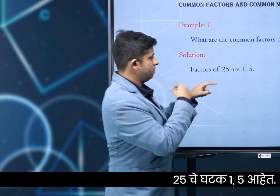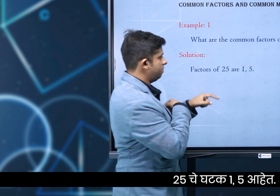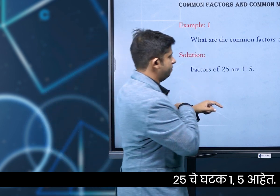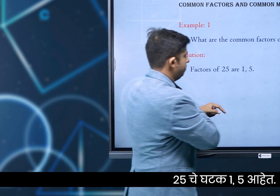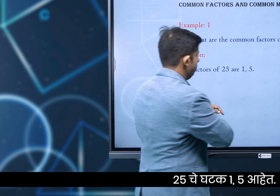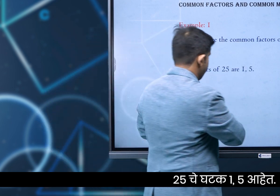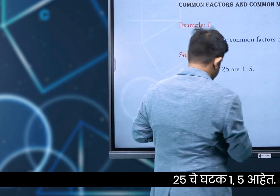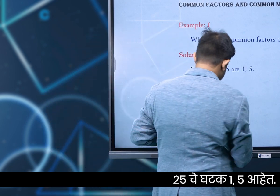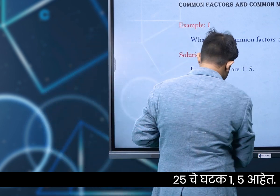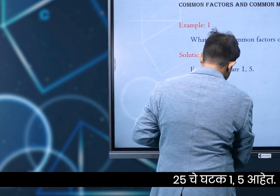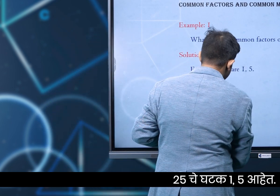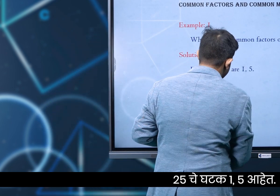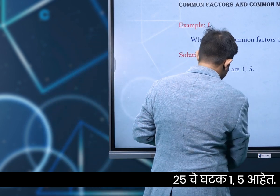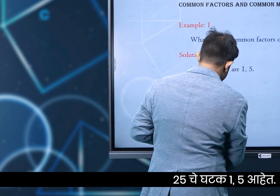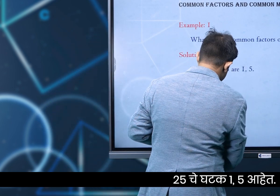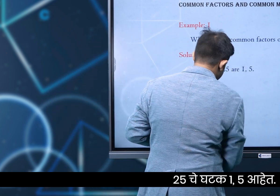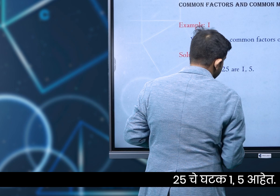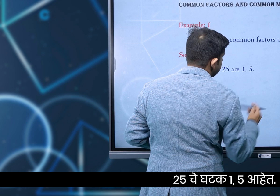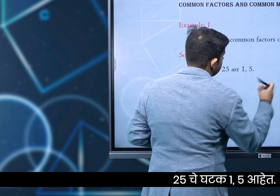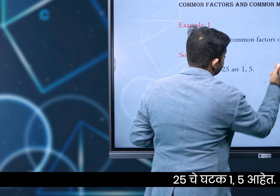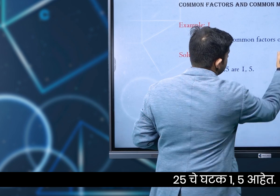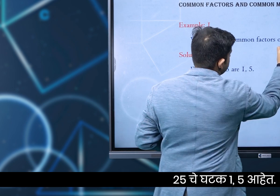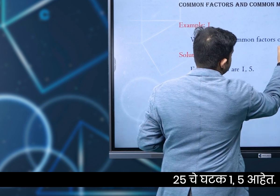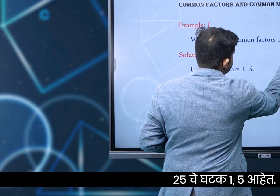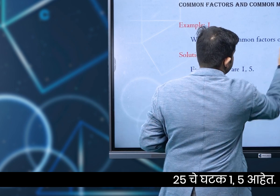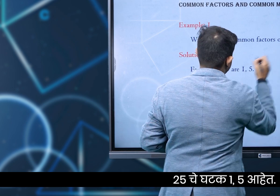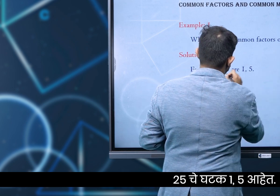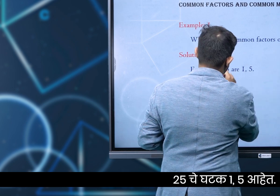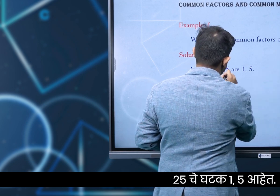25 चे घटक 1 आणि 5 आहेत.